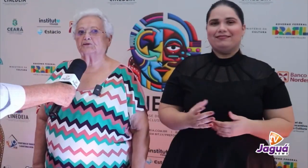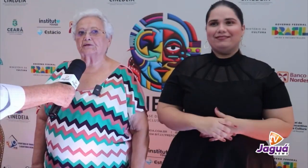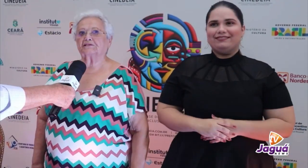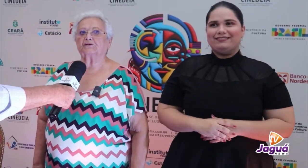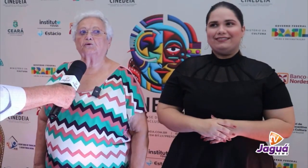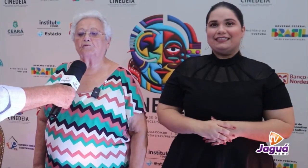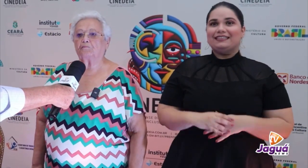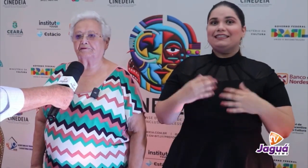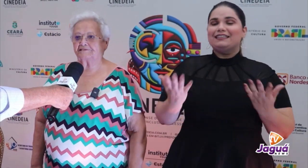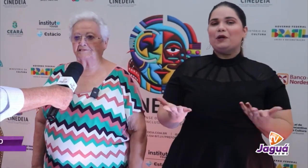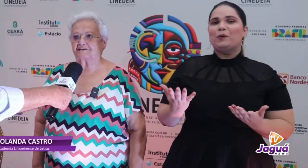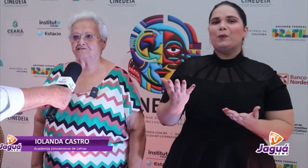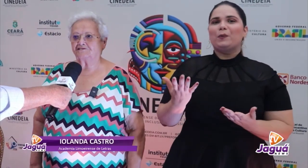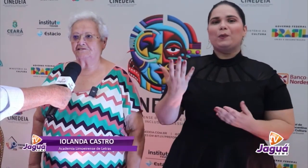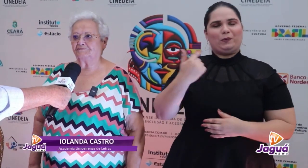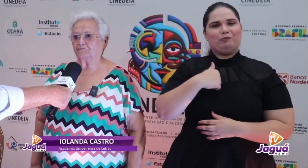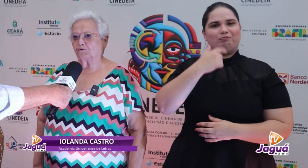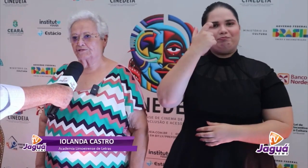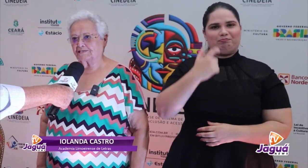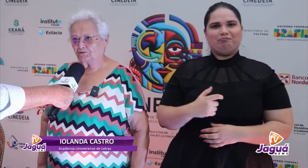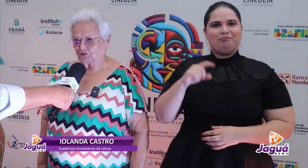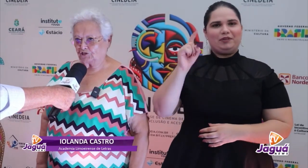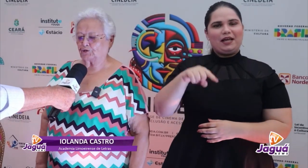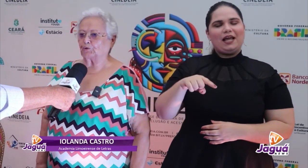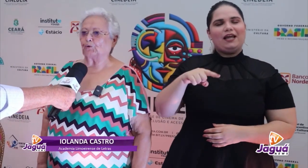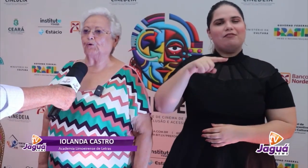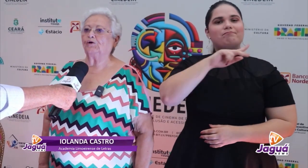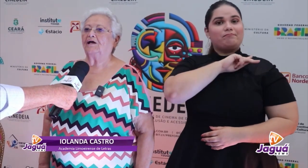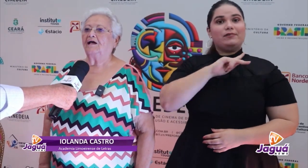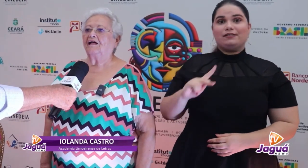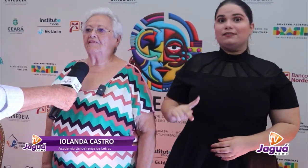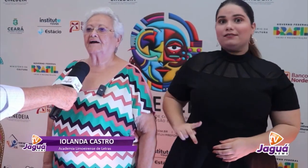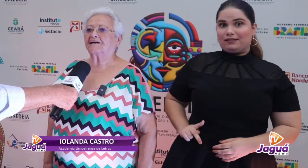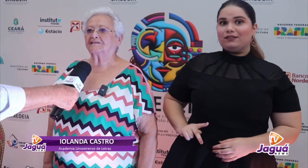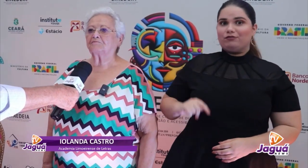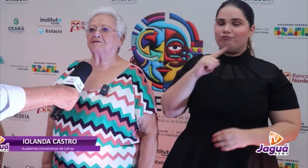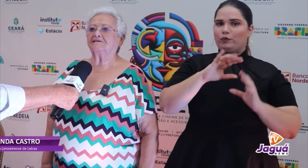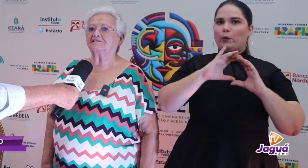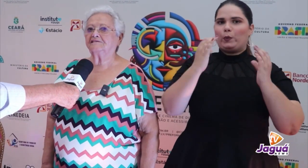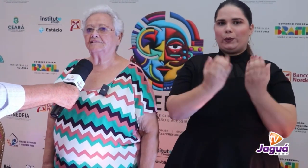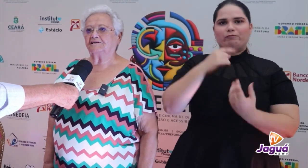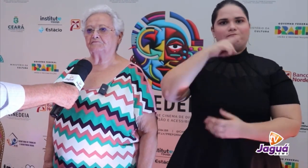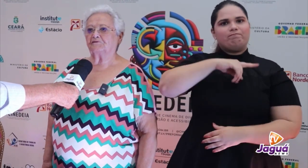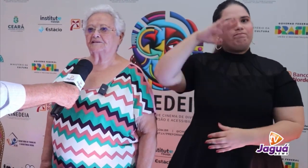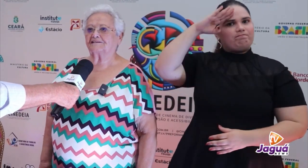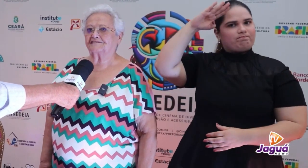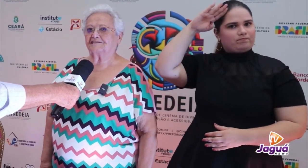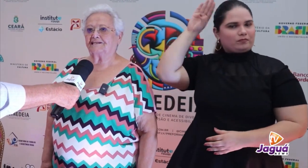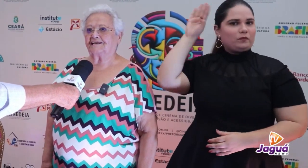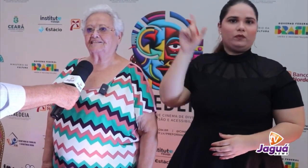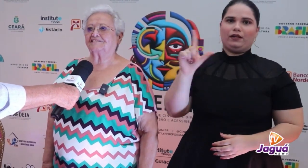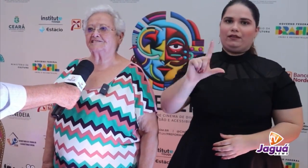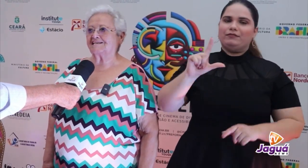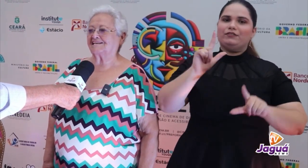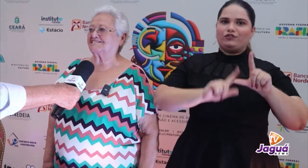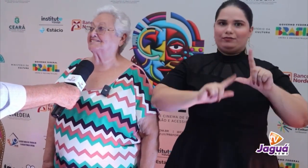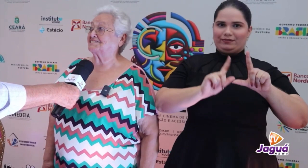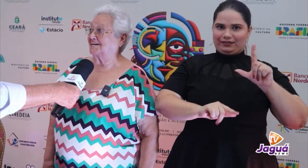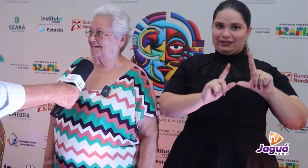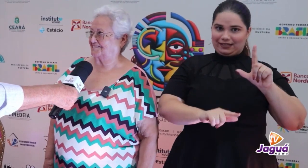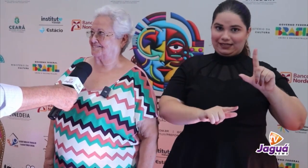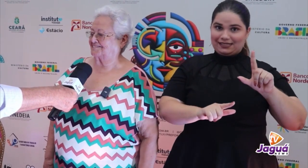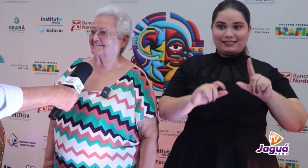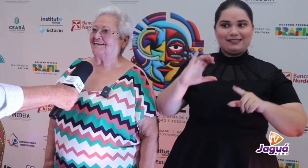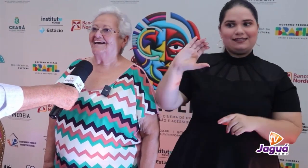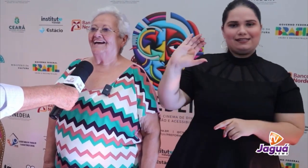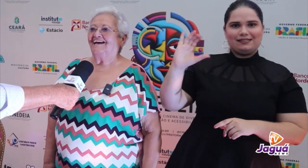Eu estou aqui como presidente do Conselho Diretor da Academia Limoeirense de Letras, Ciências